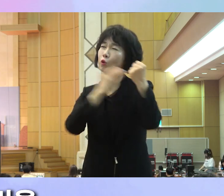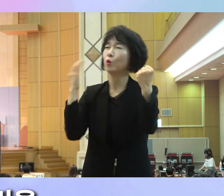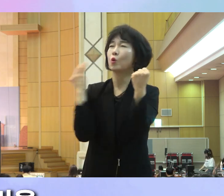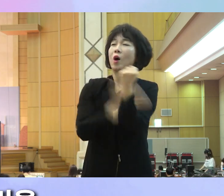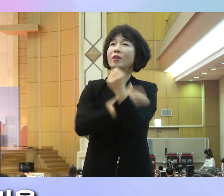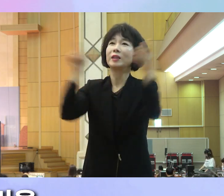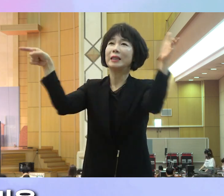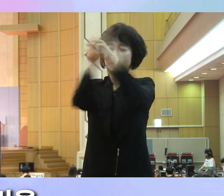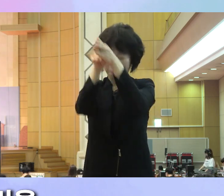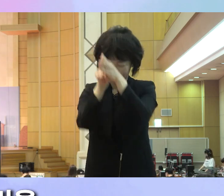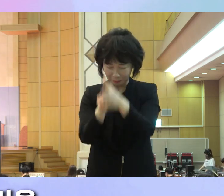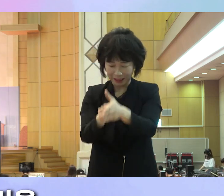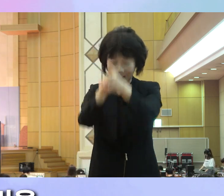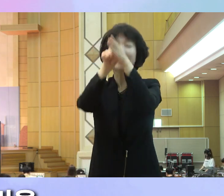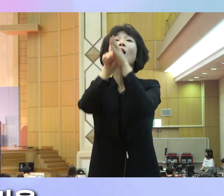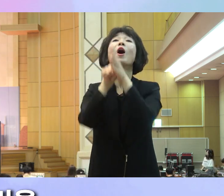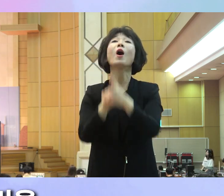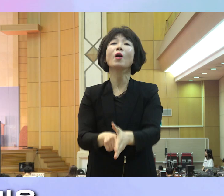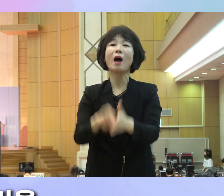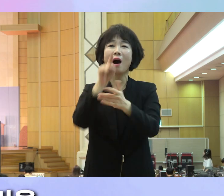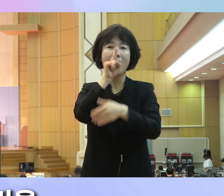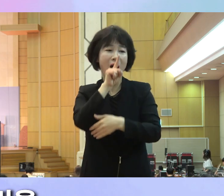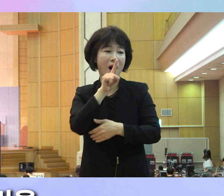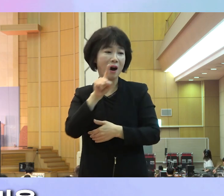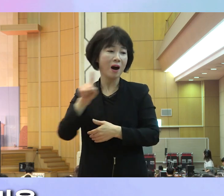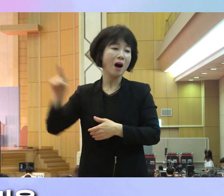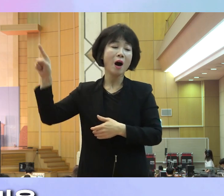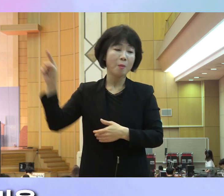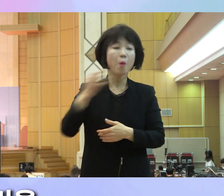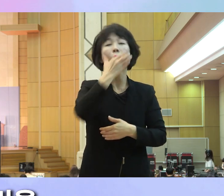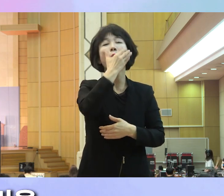부족하니 주 권능 믿어라.